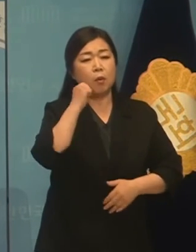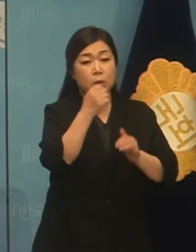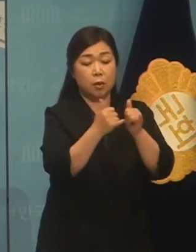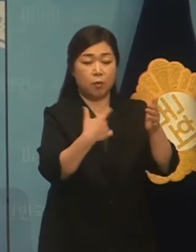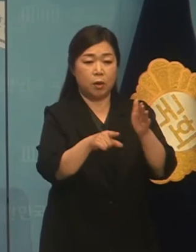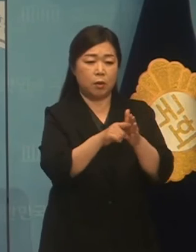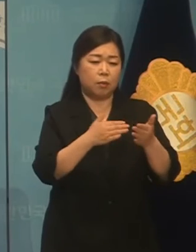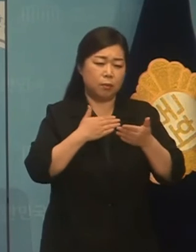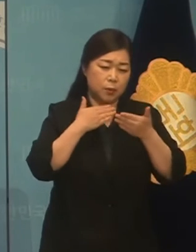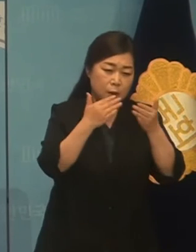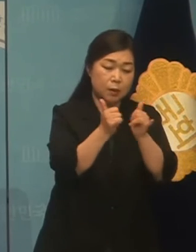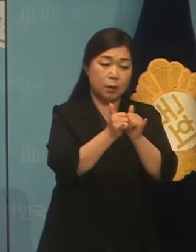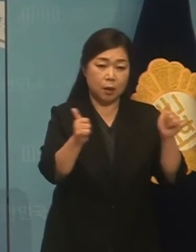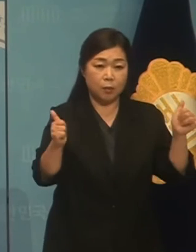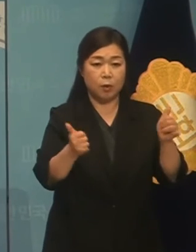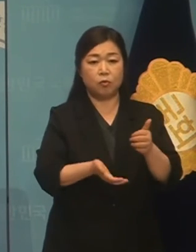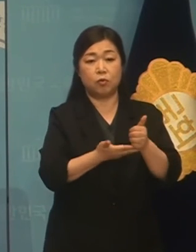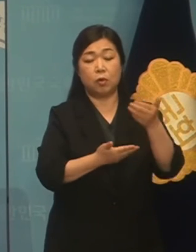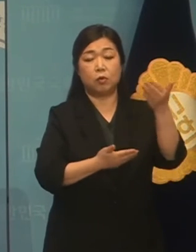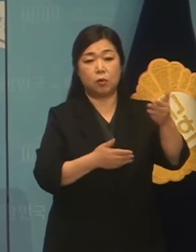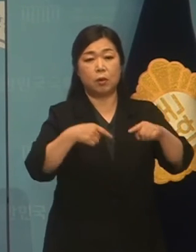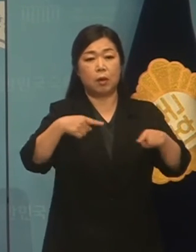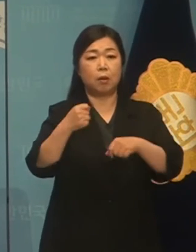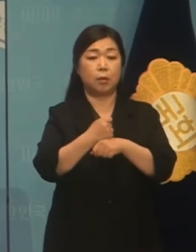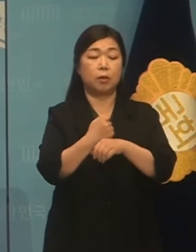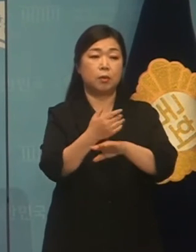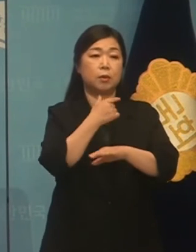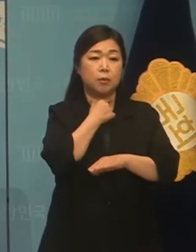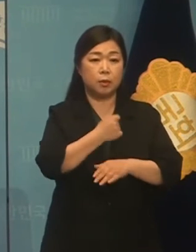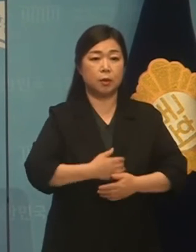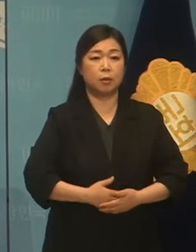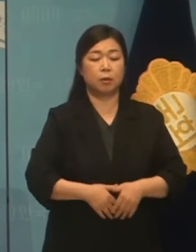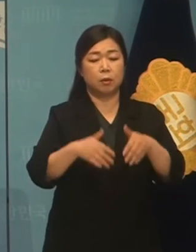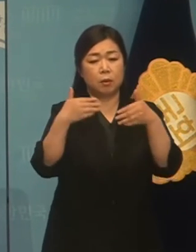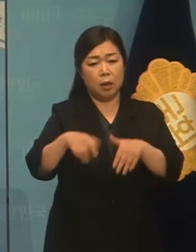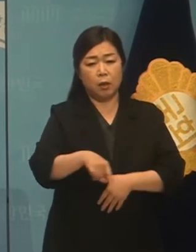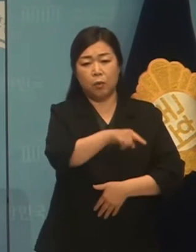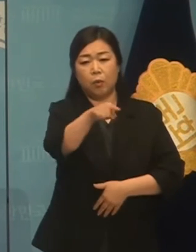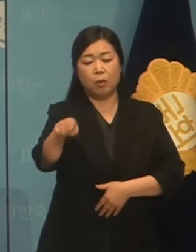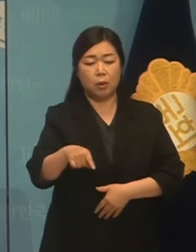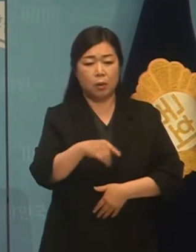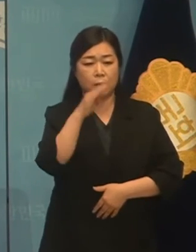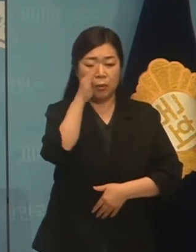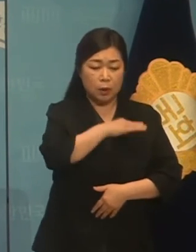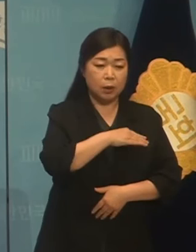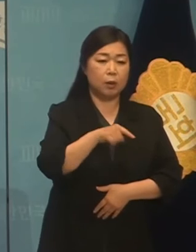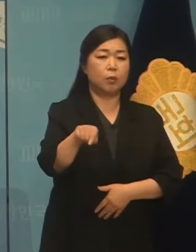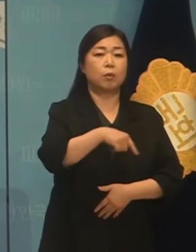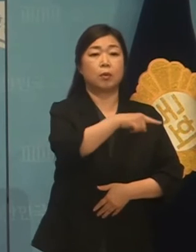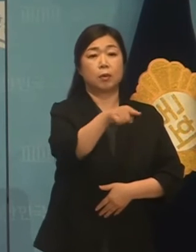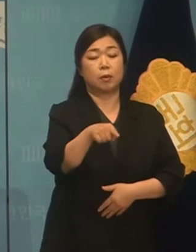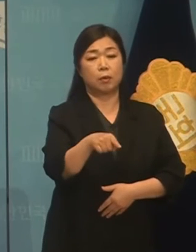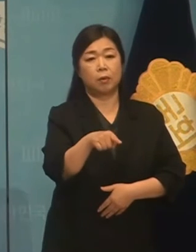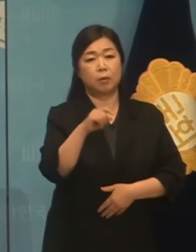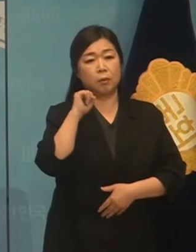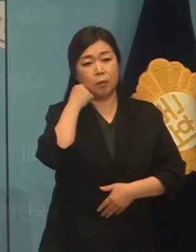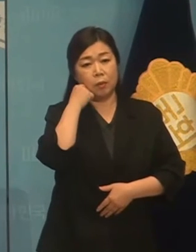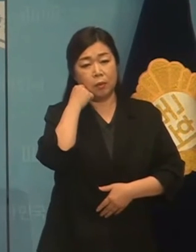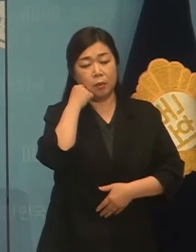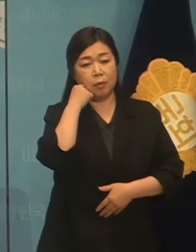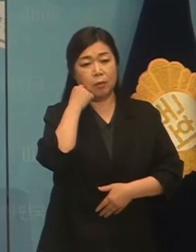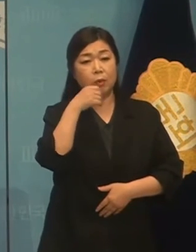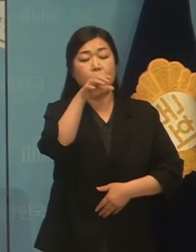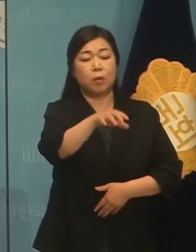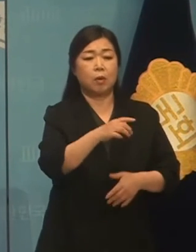사람을 공천하는 당으로 만들겠습니다. 취약계층, 취약지역, 취약세대에 대한 당원